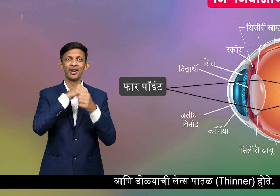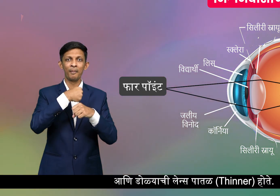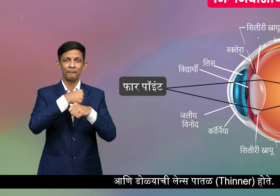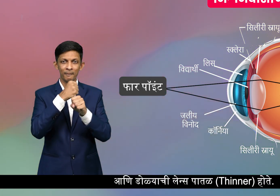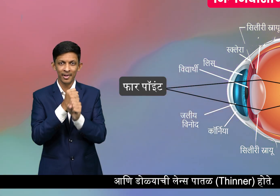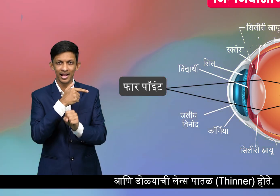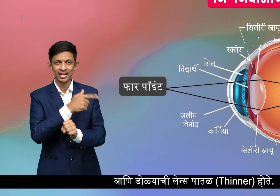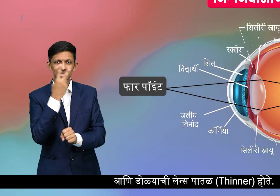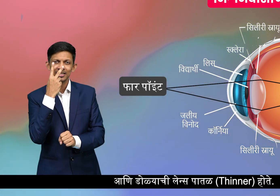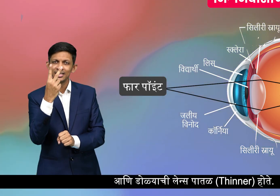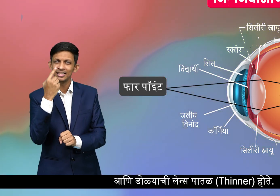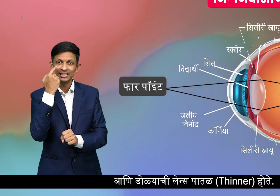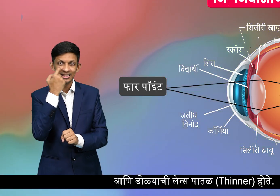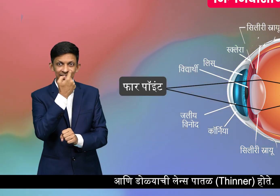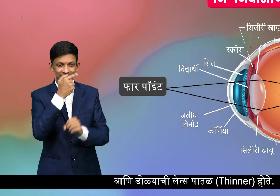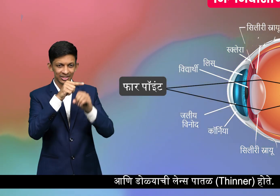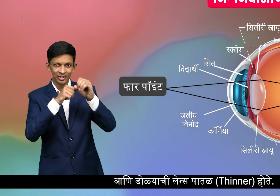होते.